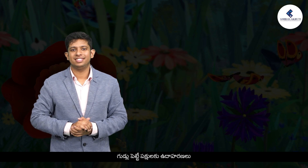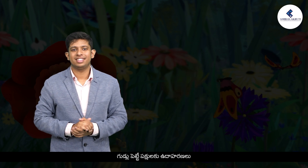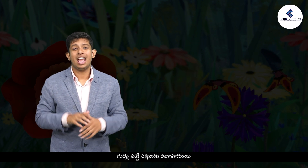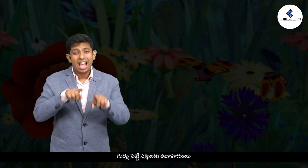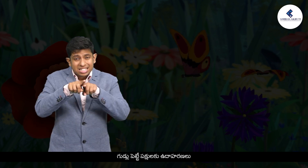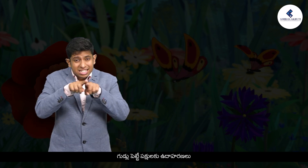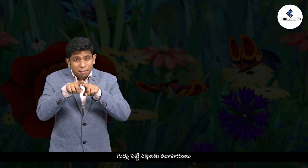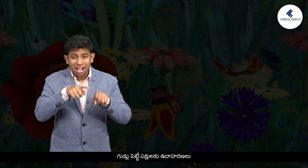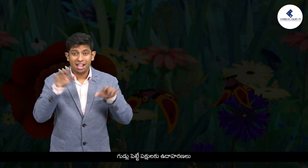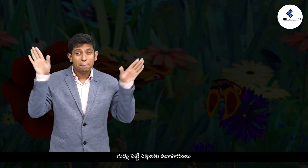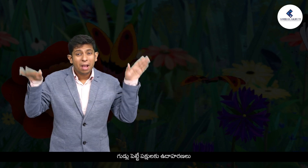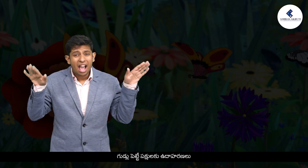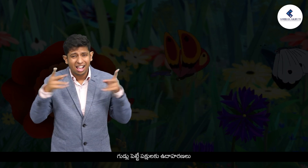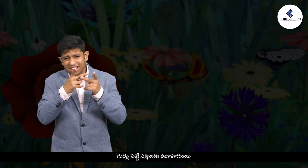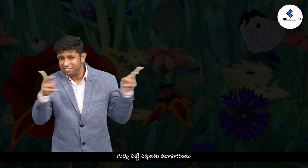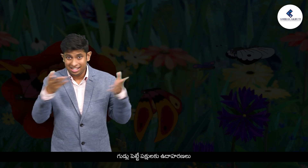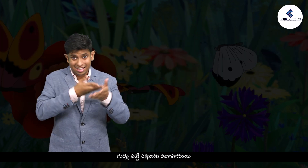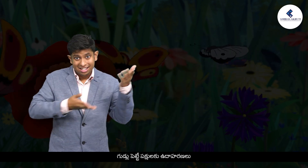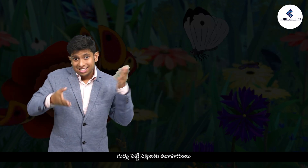గుడ్లు పెట్టే పక్షులకు ఉదాహరణలు